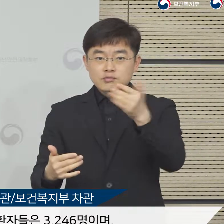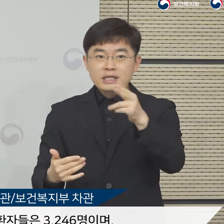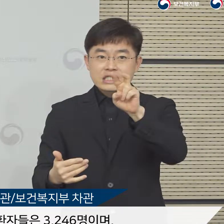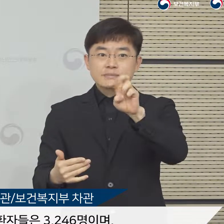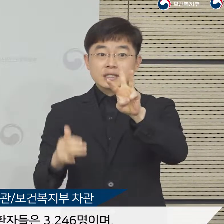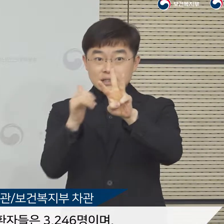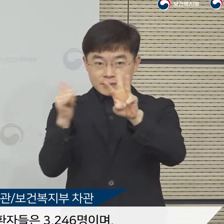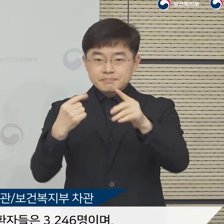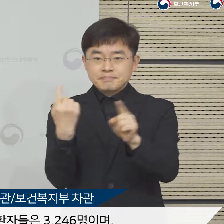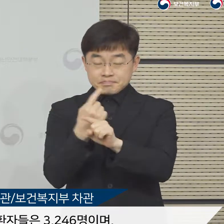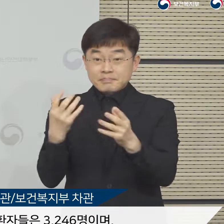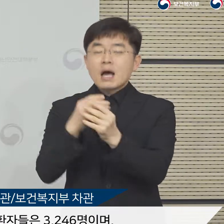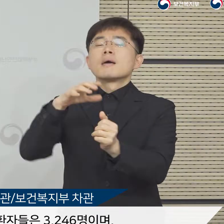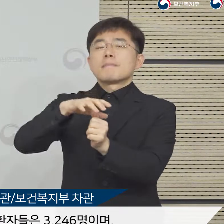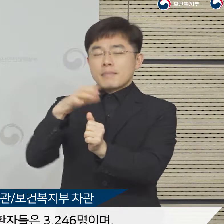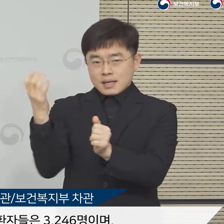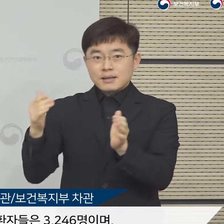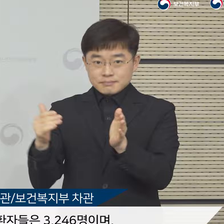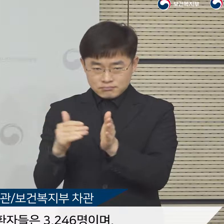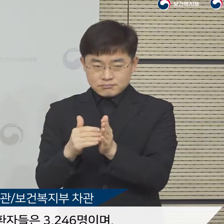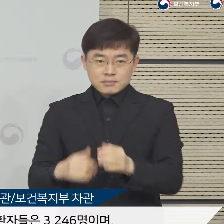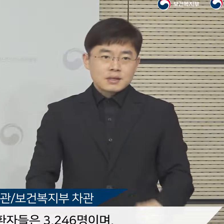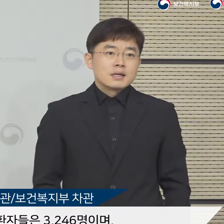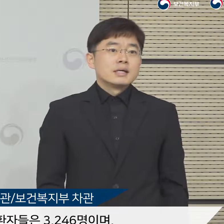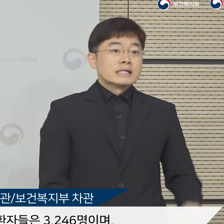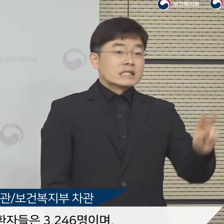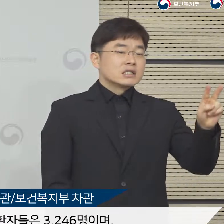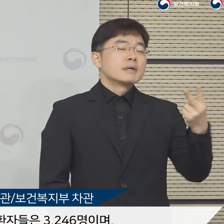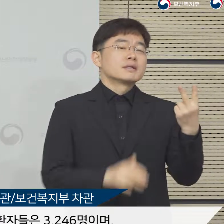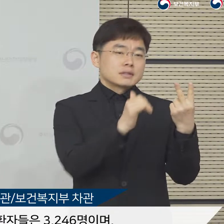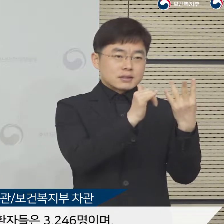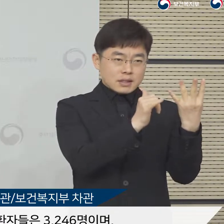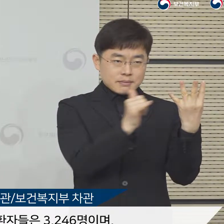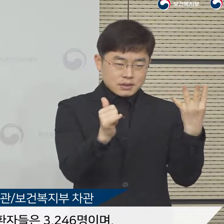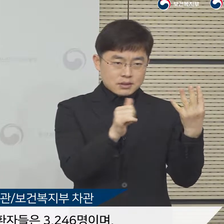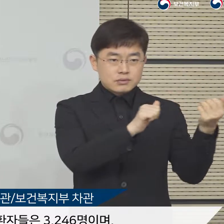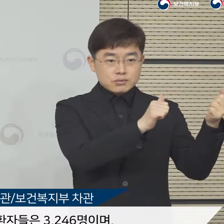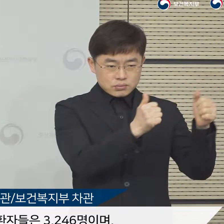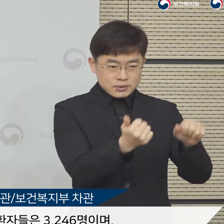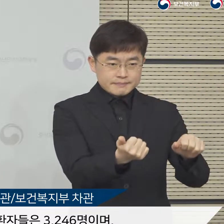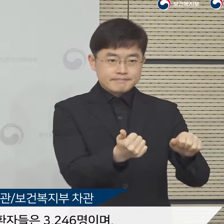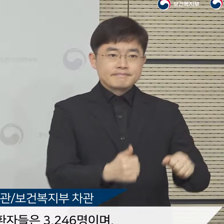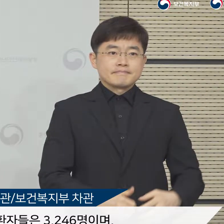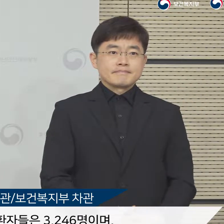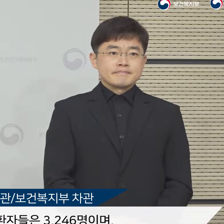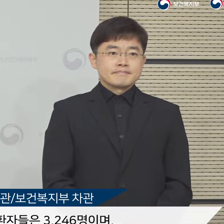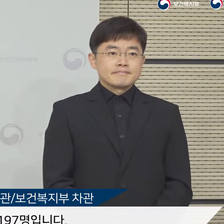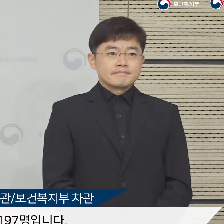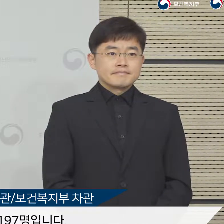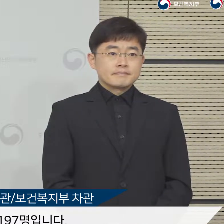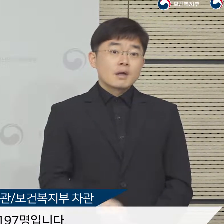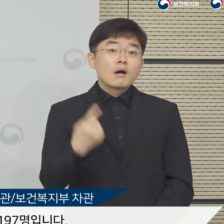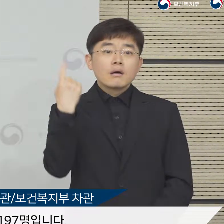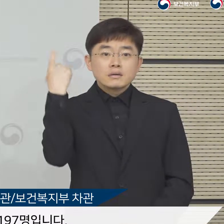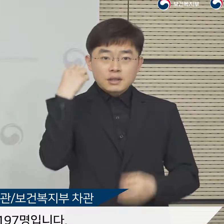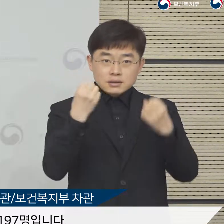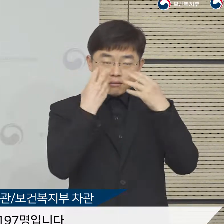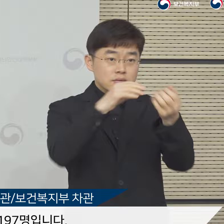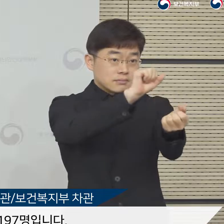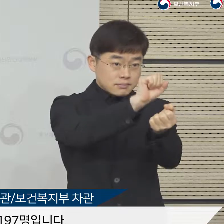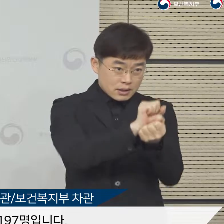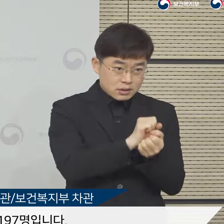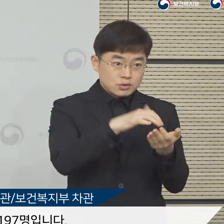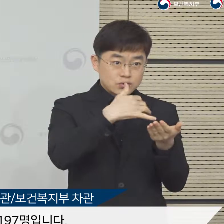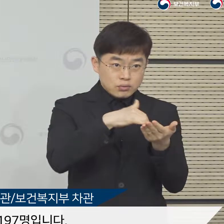6,973명이 완치되어 격리 해제되었고 204명이 사망하셨습니다. 어제 신규